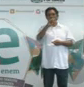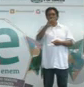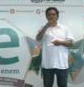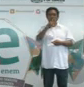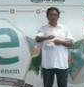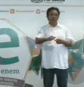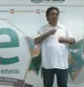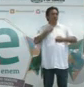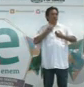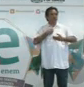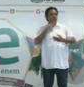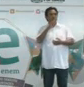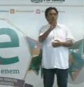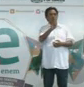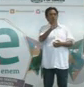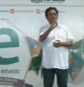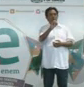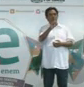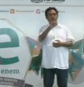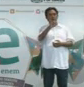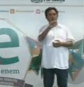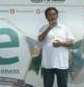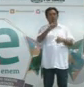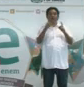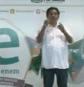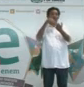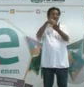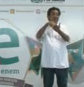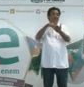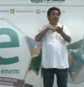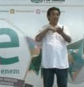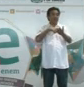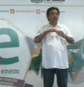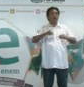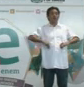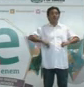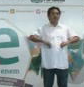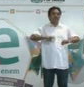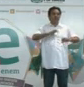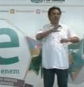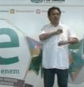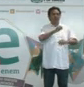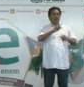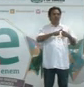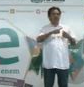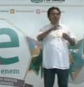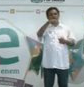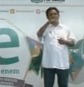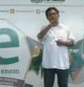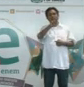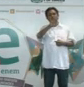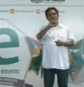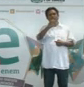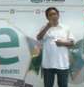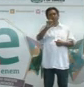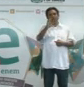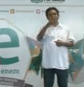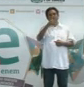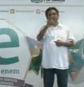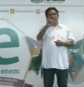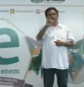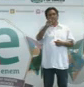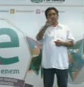bucólica. Só que no final dessa literatura já vem um sofrimento amoroso, não é isso não? Marília de Disseu é um cara que nunca